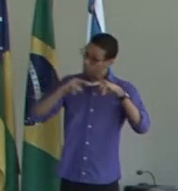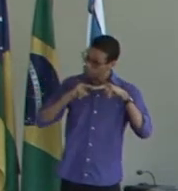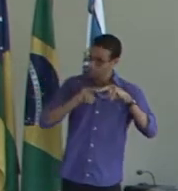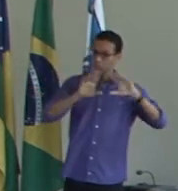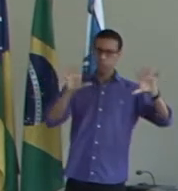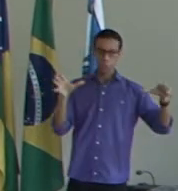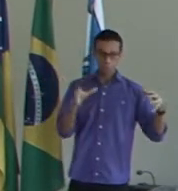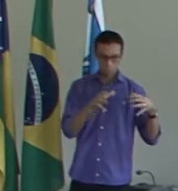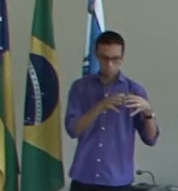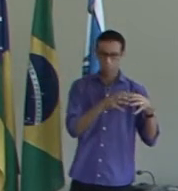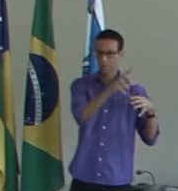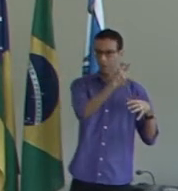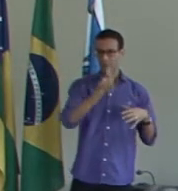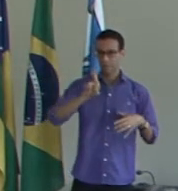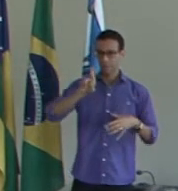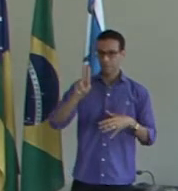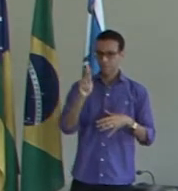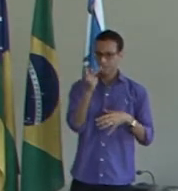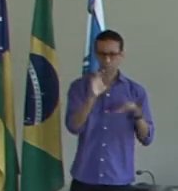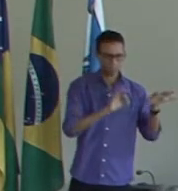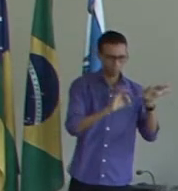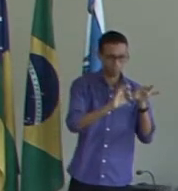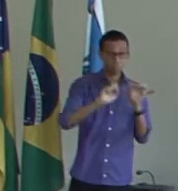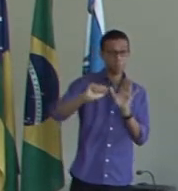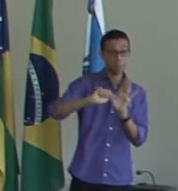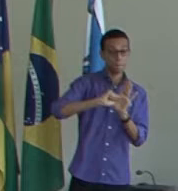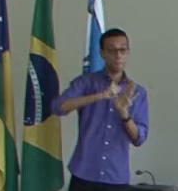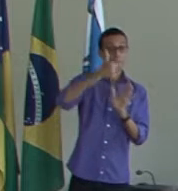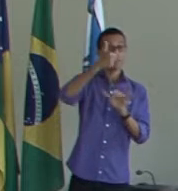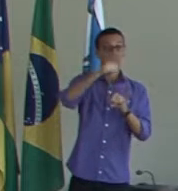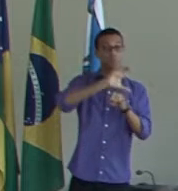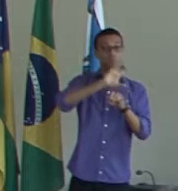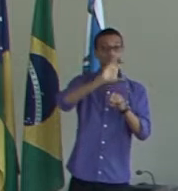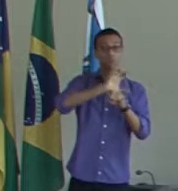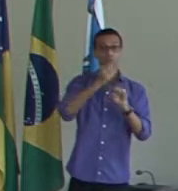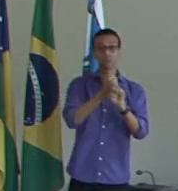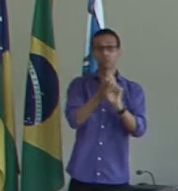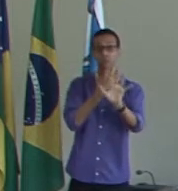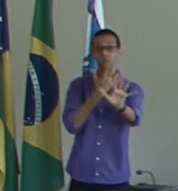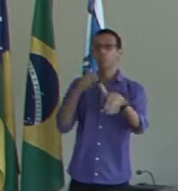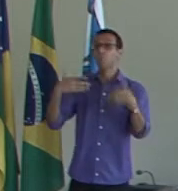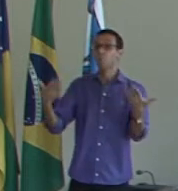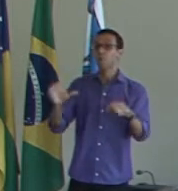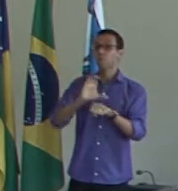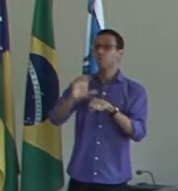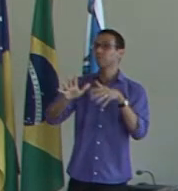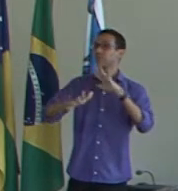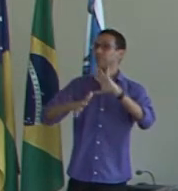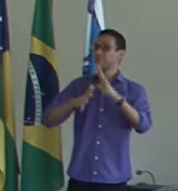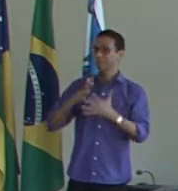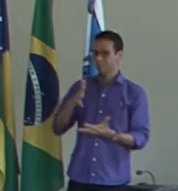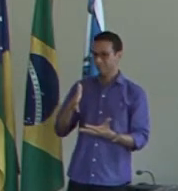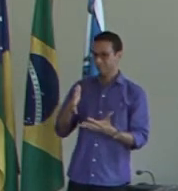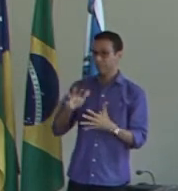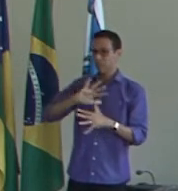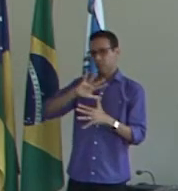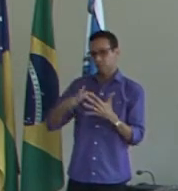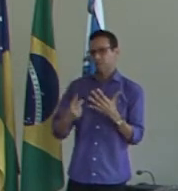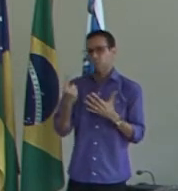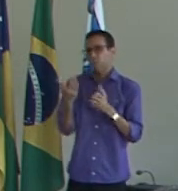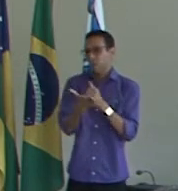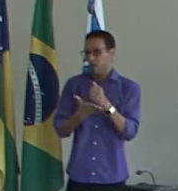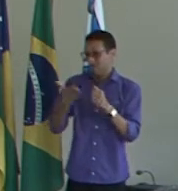nós resolvemos usar como programa piloto, o primeiro programa, o curso de Libras. Então, Libras 1, que